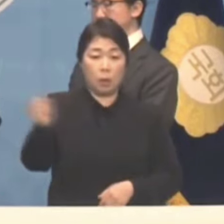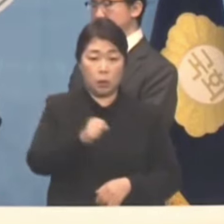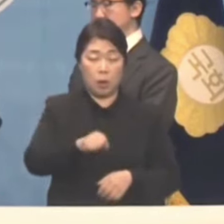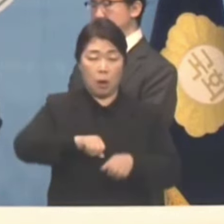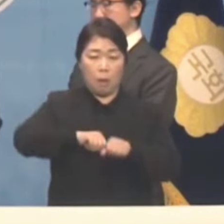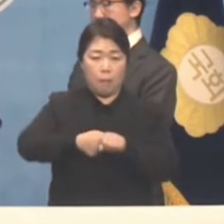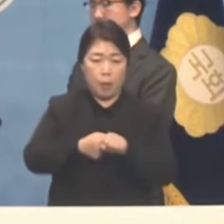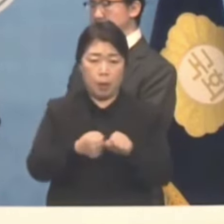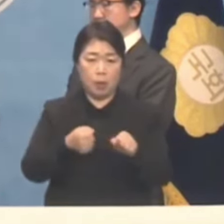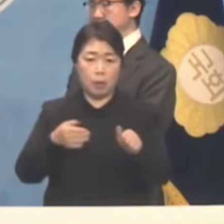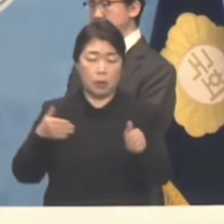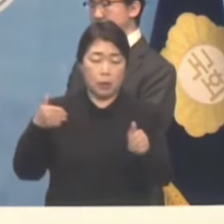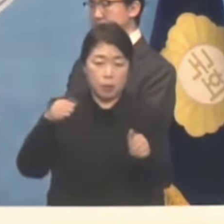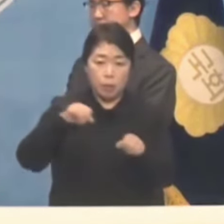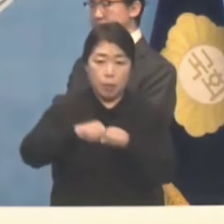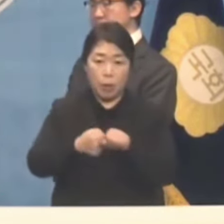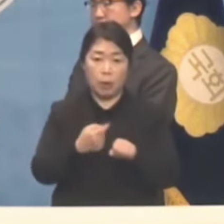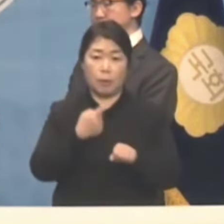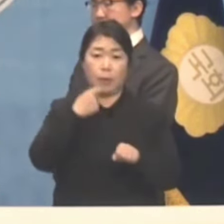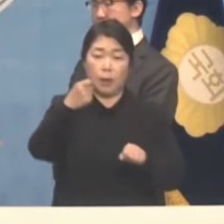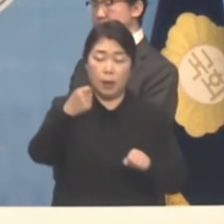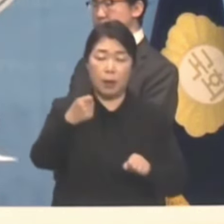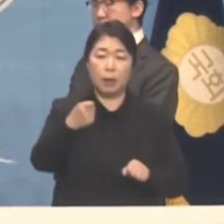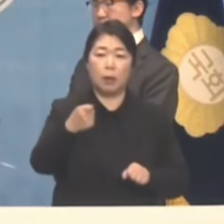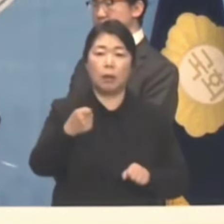직전까지 갔던 것을